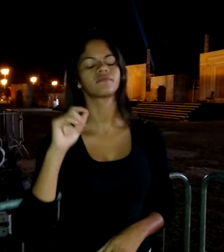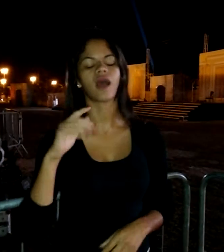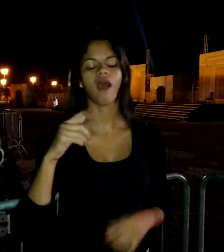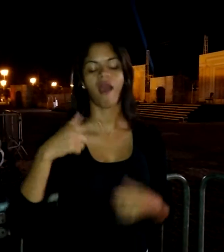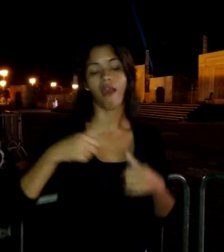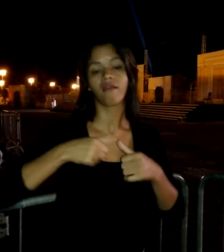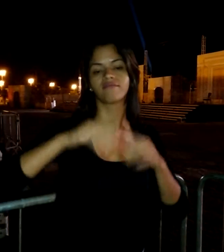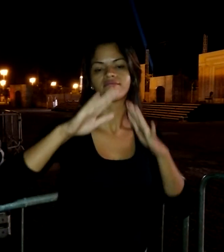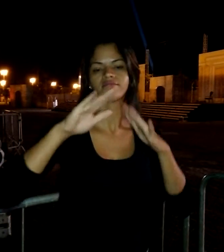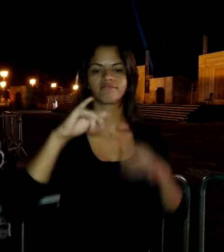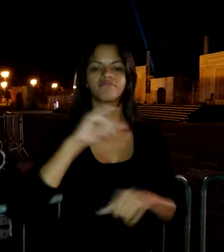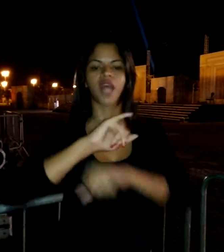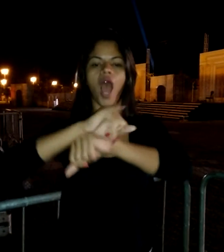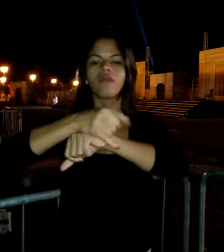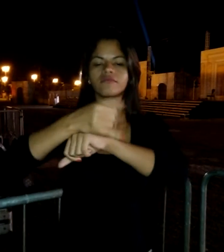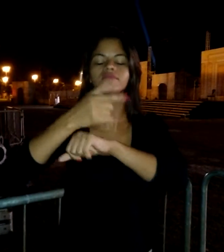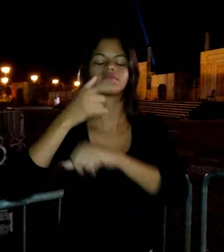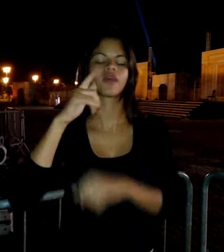podemos preservar aquilo que somos.